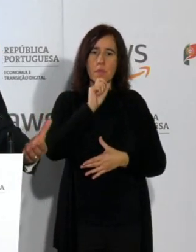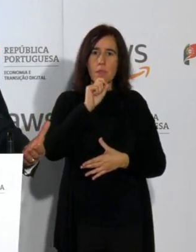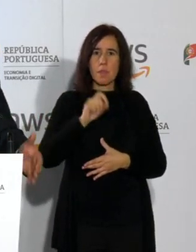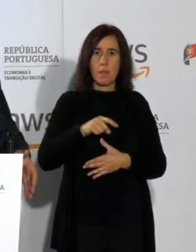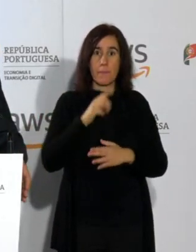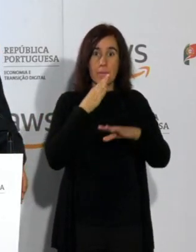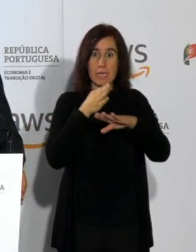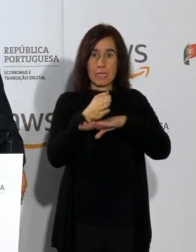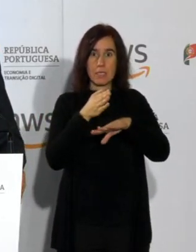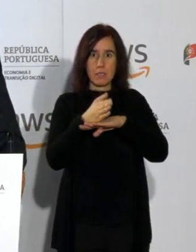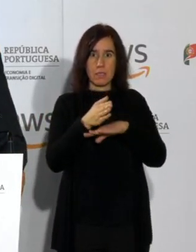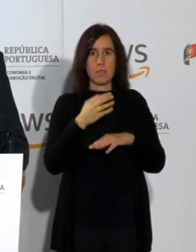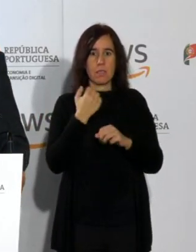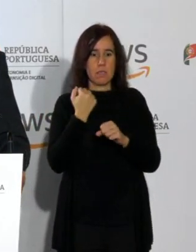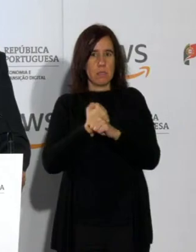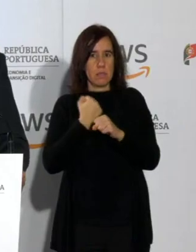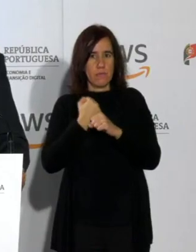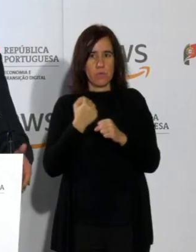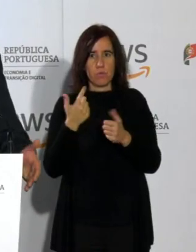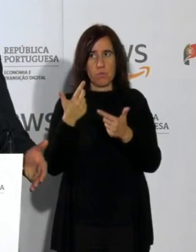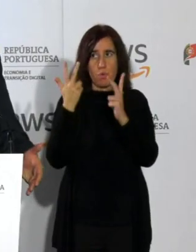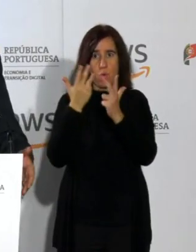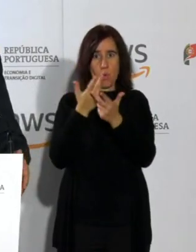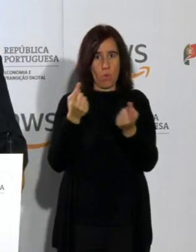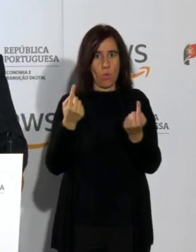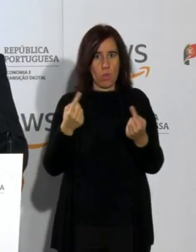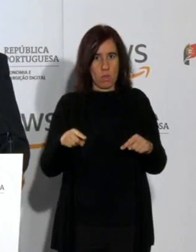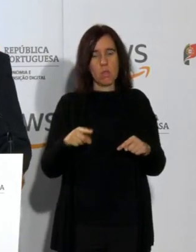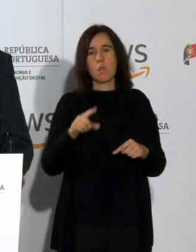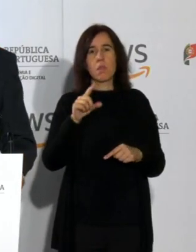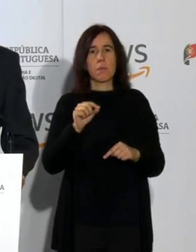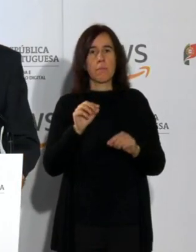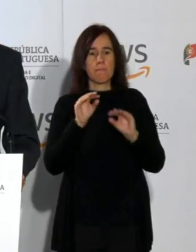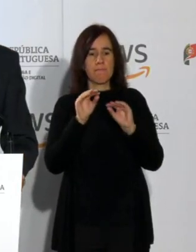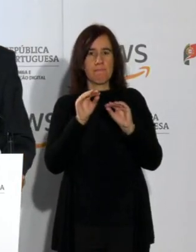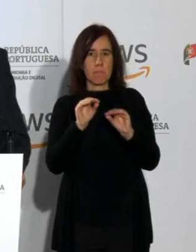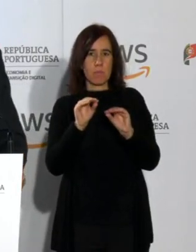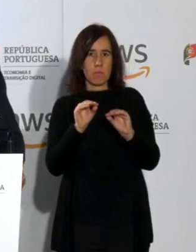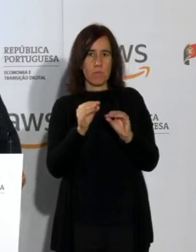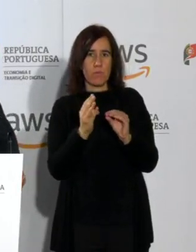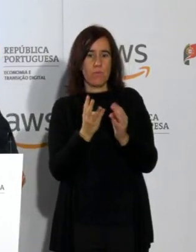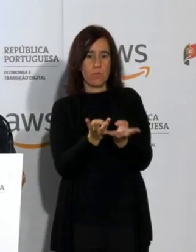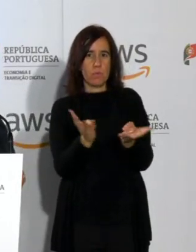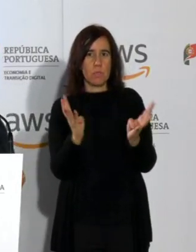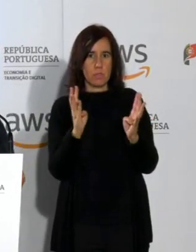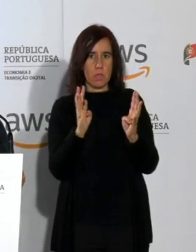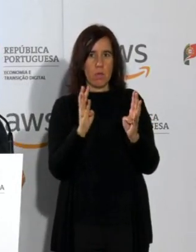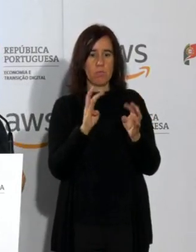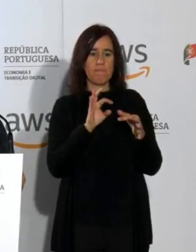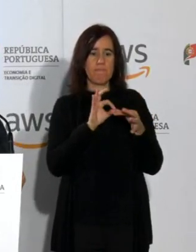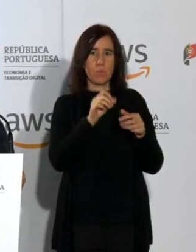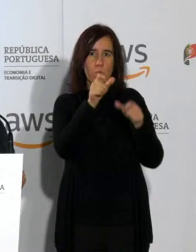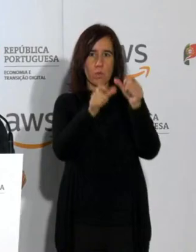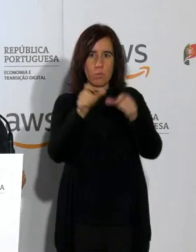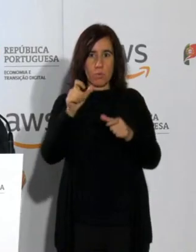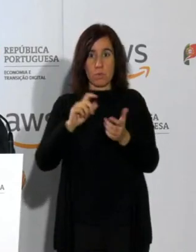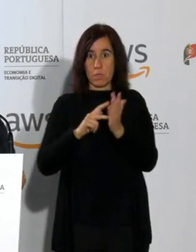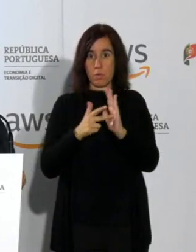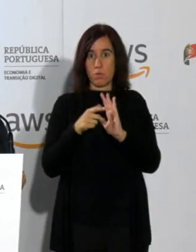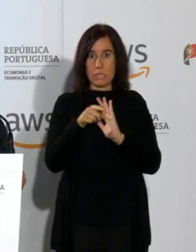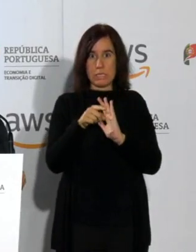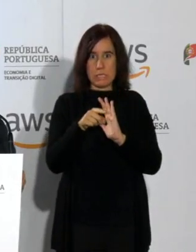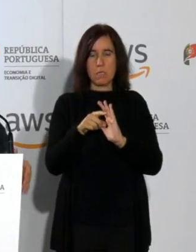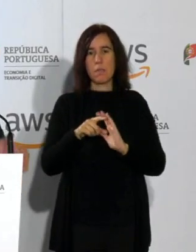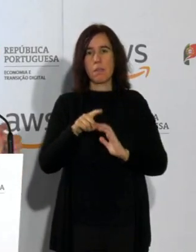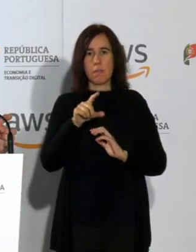possibilidade de aceder aos serviços que disponibiliza e também à própria formação dos seus colaboradores nestas tecnologias